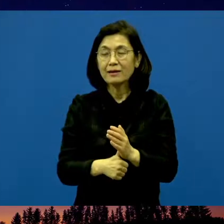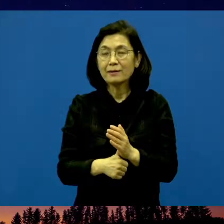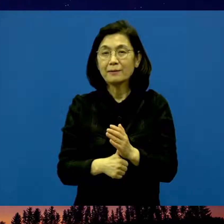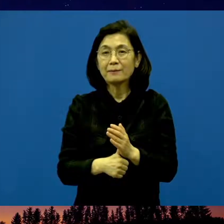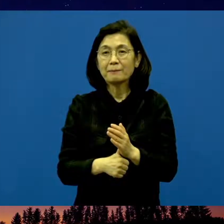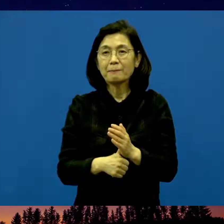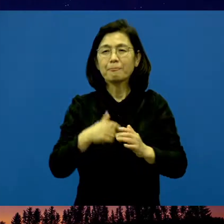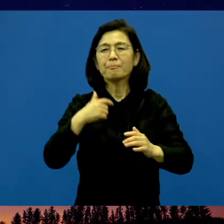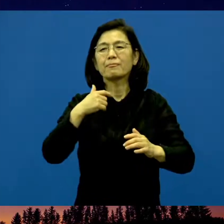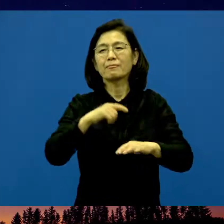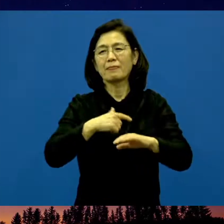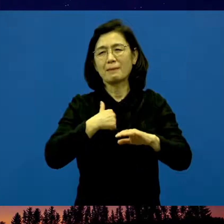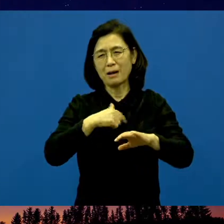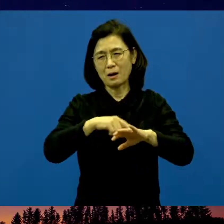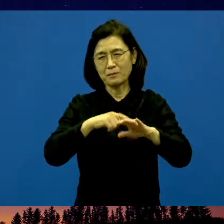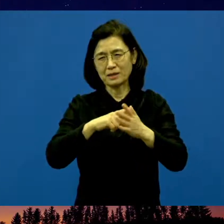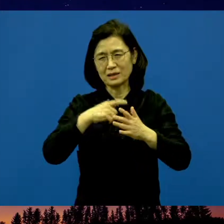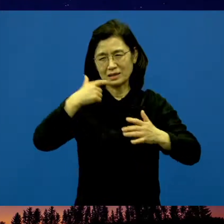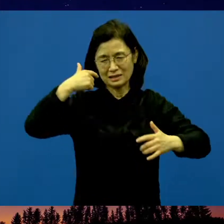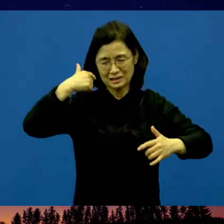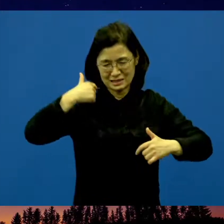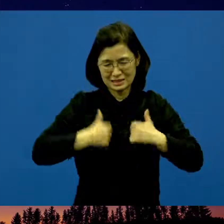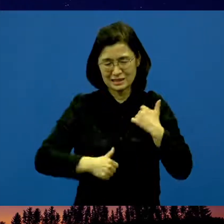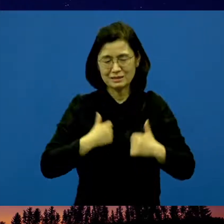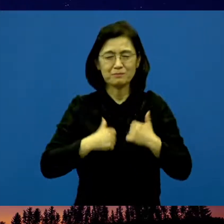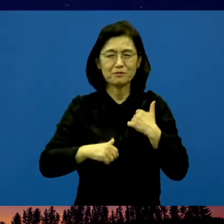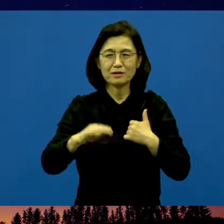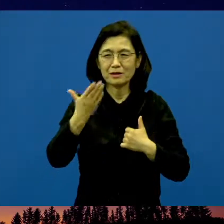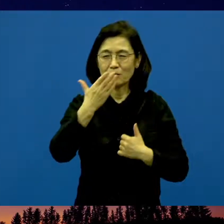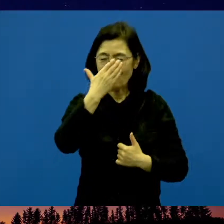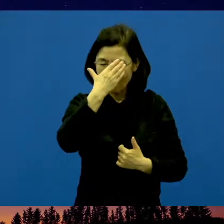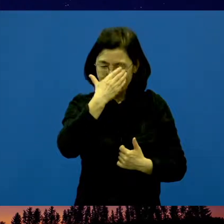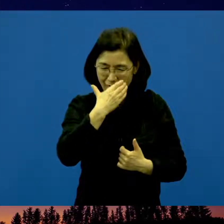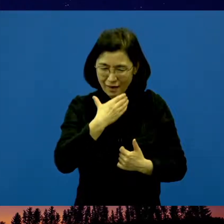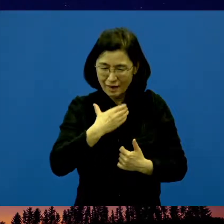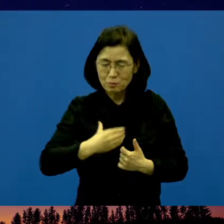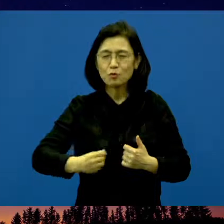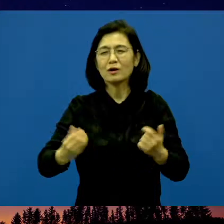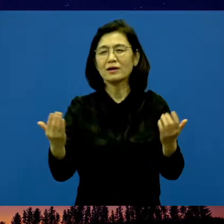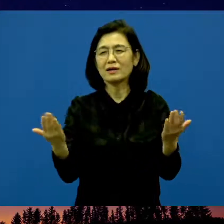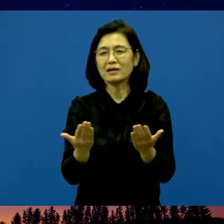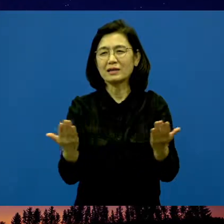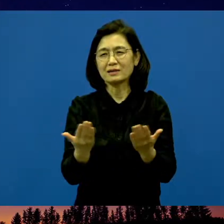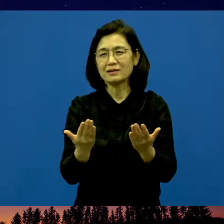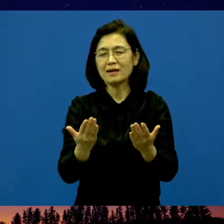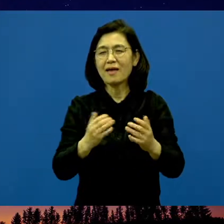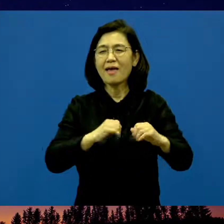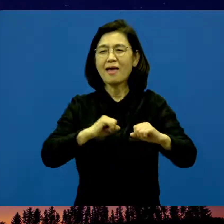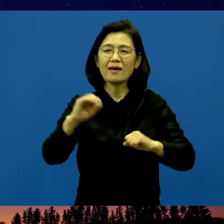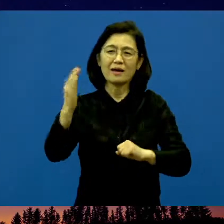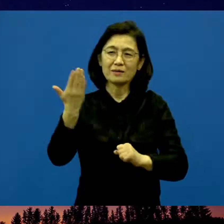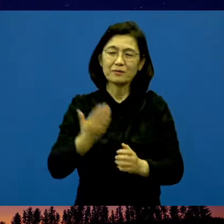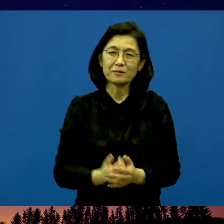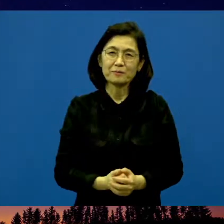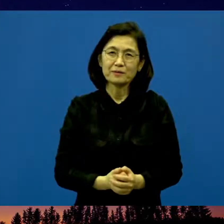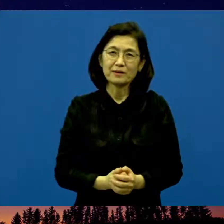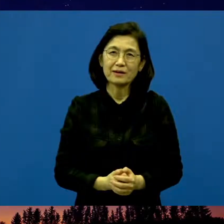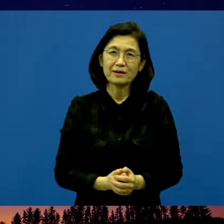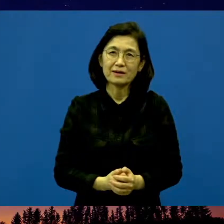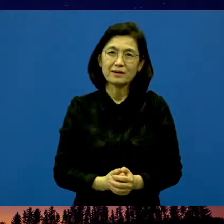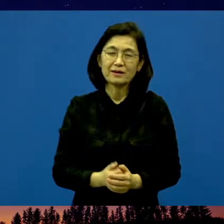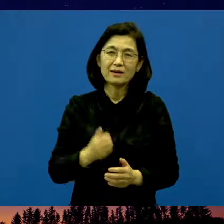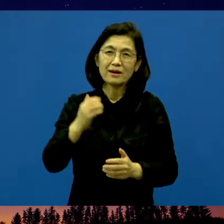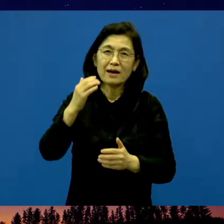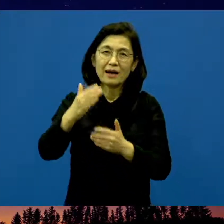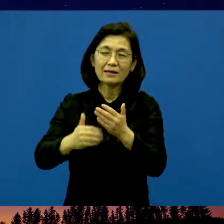반응하면요 기뻐요, 기뻐. 그것처럼 행복한 게 없어요, 여러분. 여러분, 하나님 지금도 끊임없이